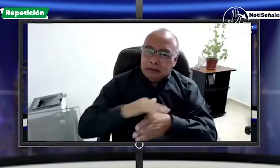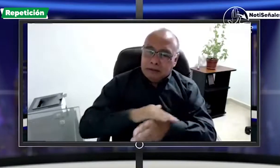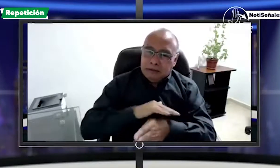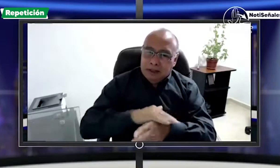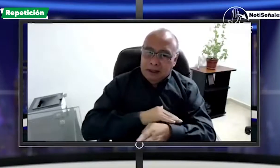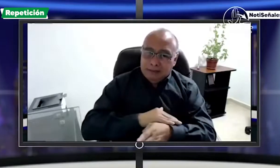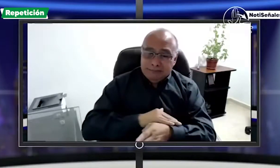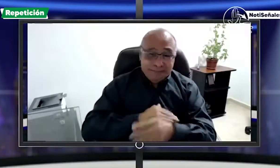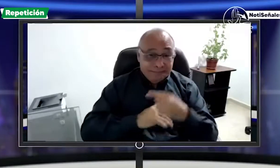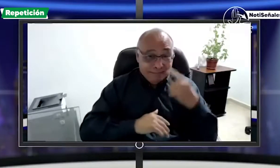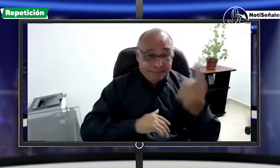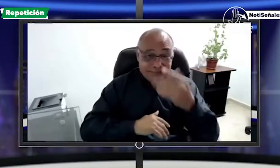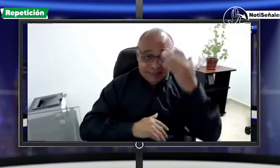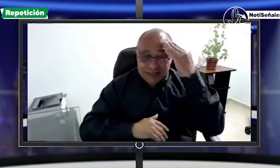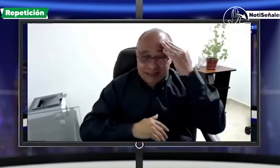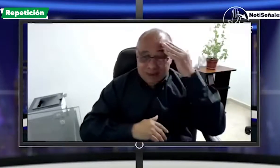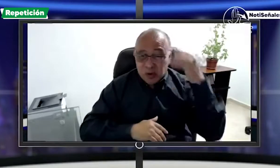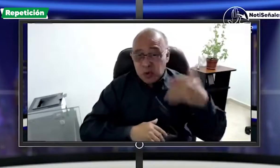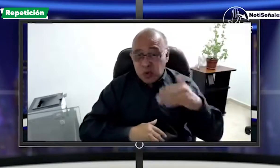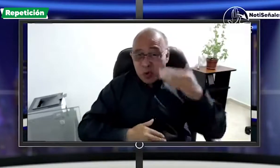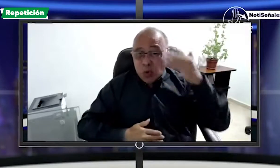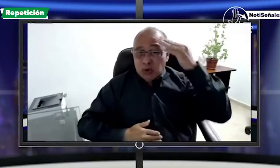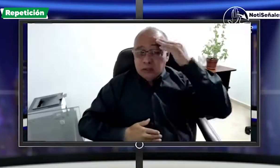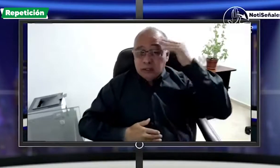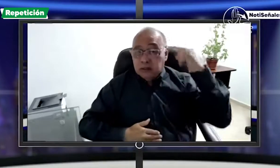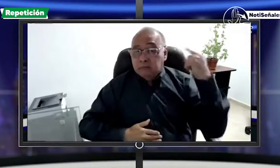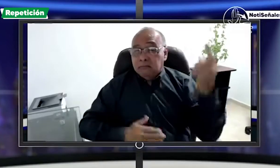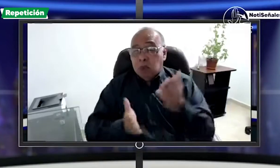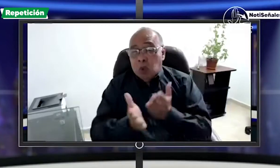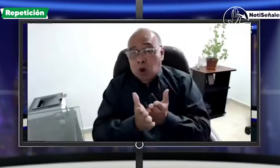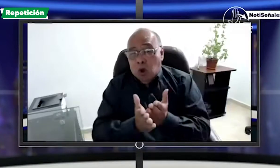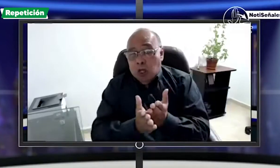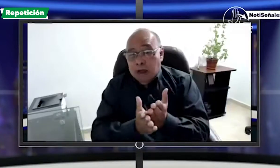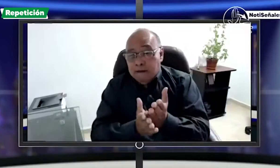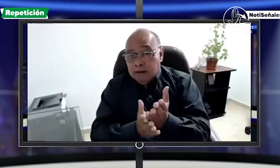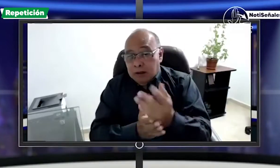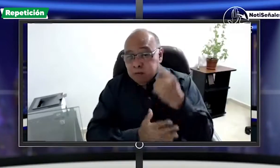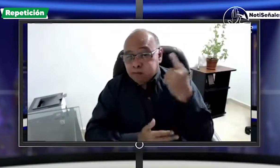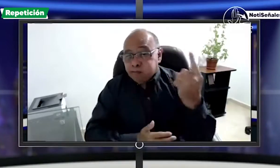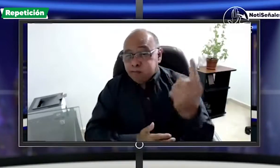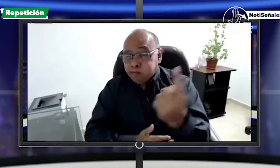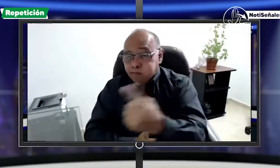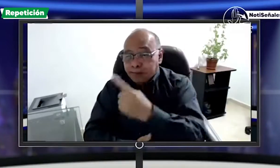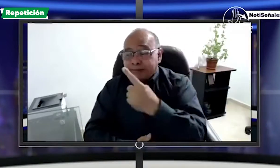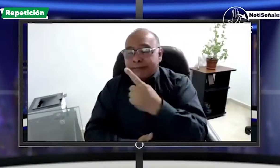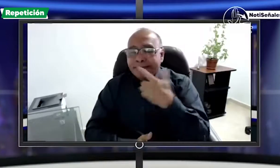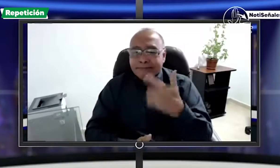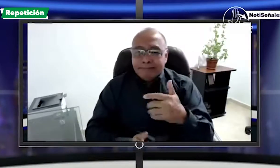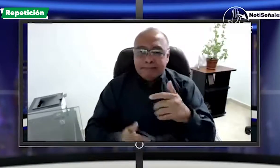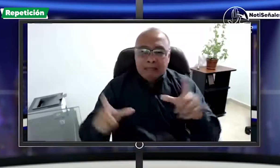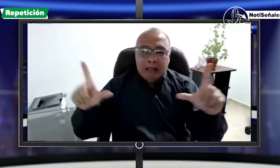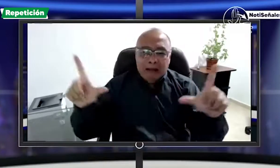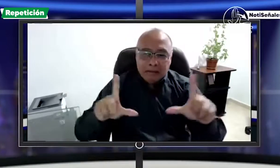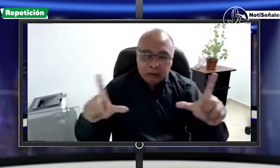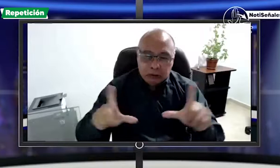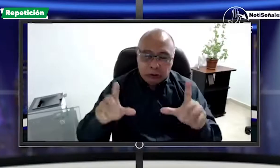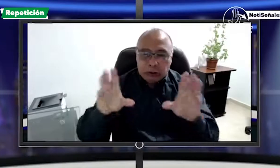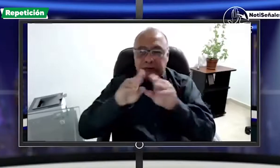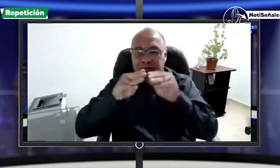toma de conciencia Y a su vez Lograr La accesibilidad Cuando hablamos Acerca de toma De